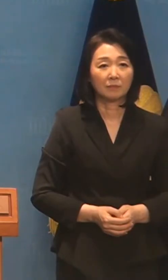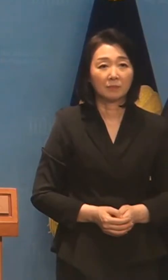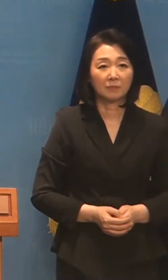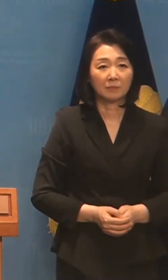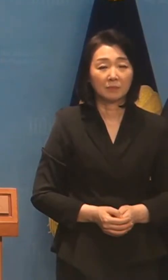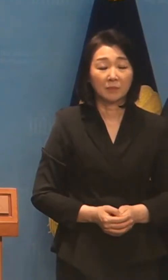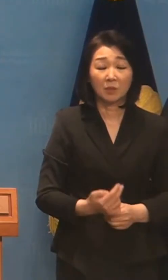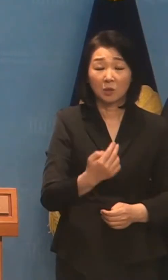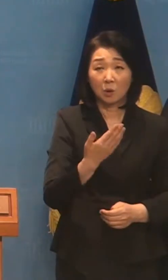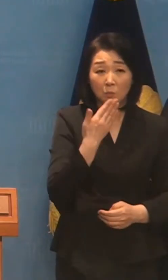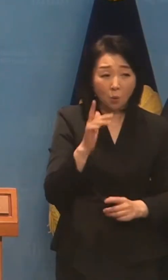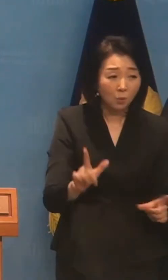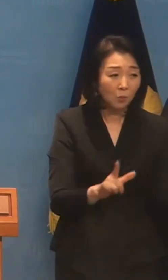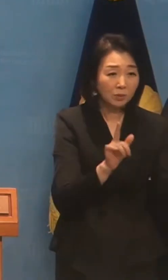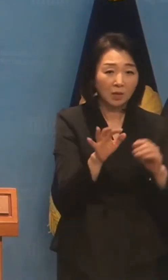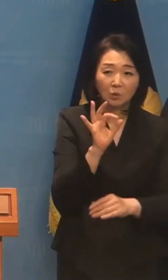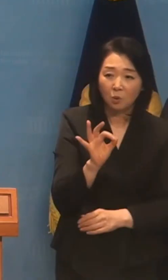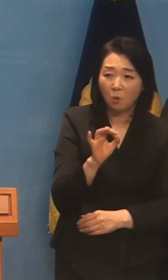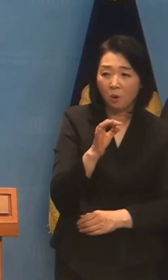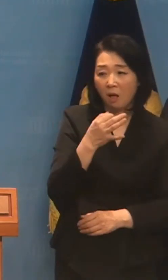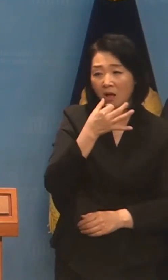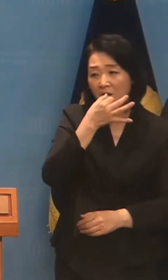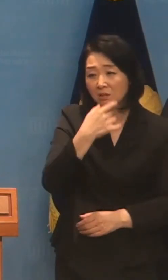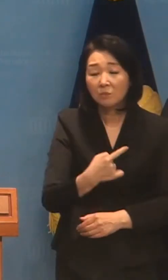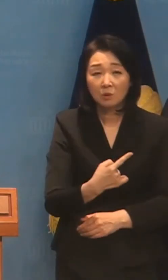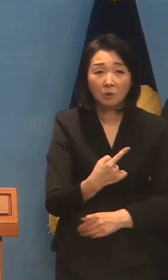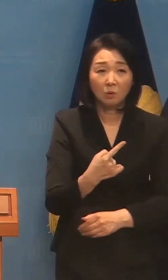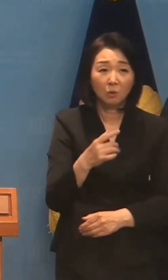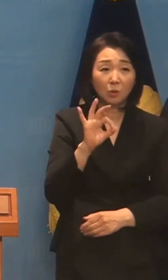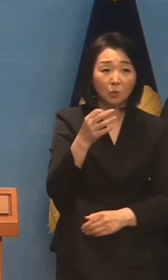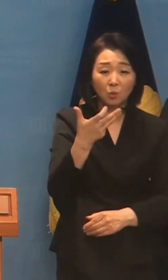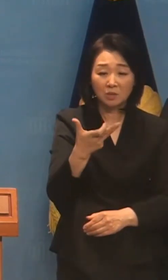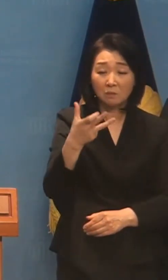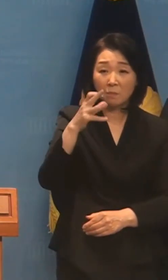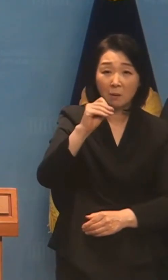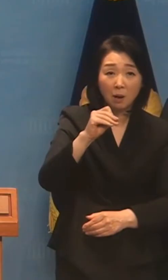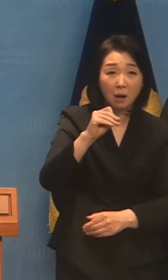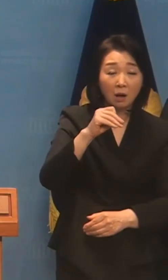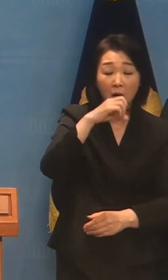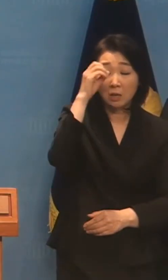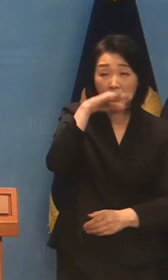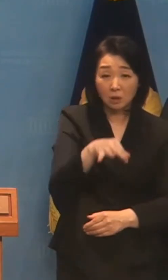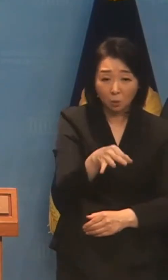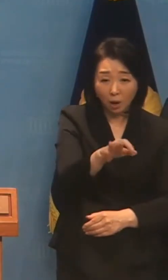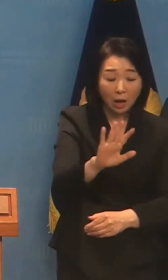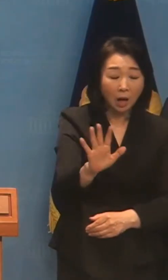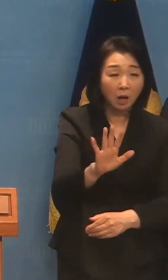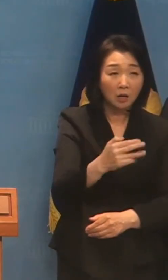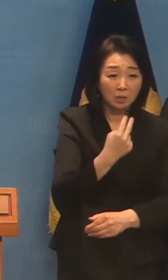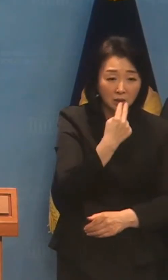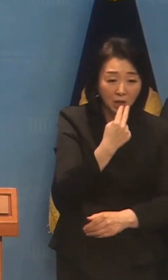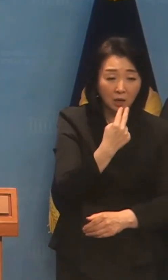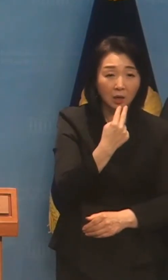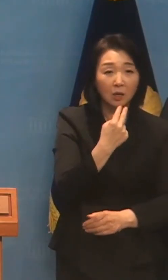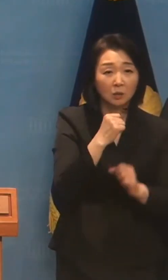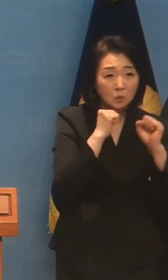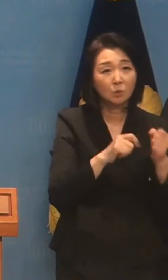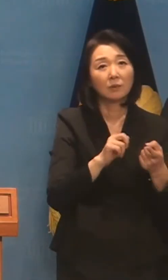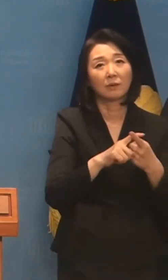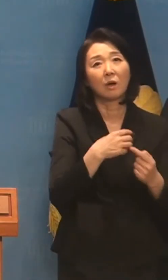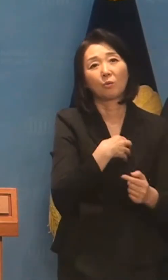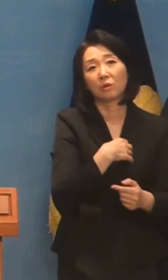생계비도 빠듯한 분들에게 18만 원은 단순한 의료비가 아니라 생존에 대한 위협입니다.